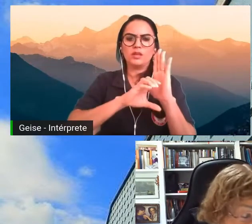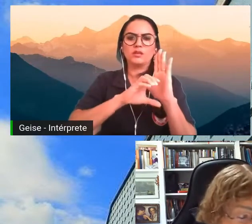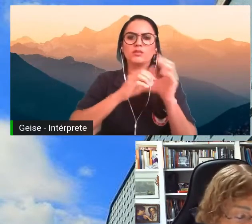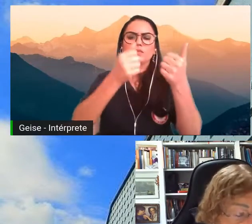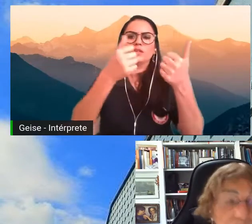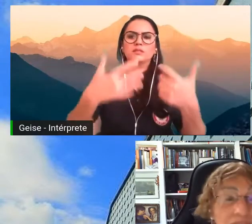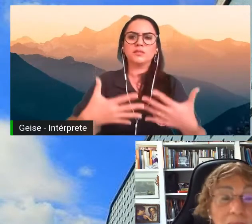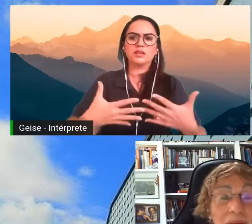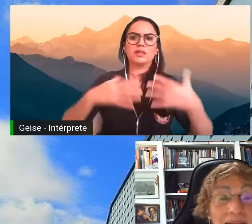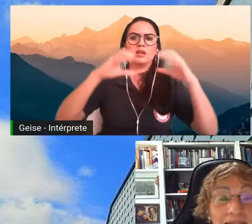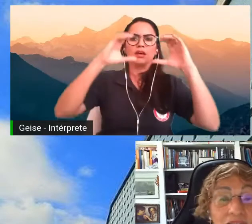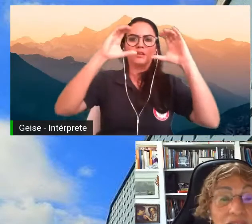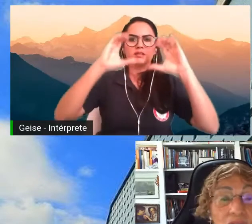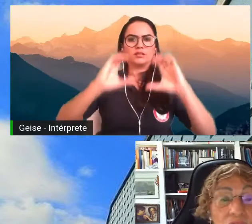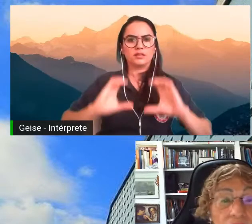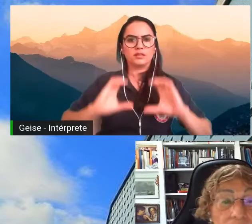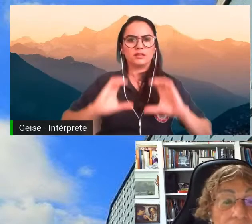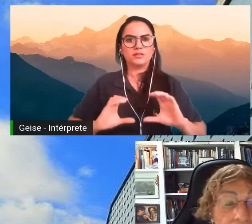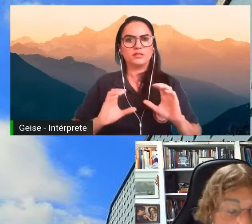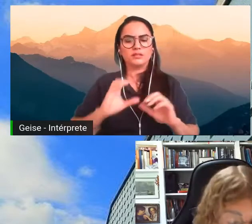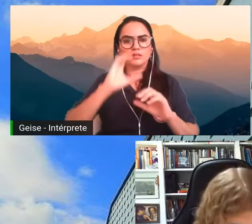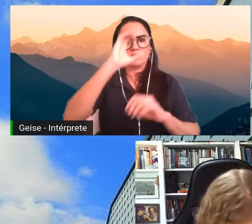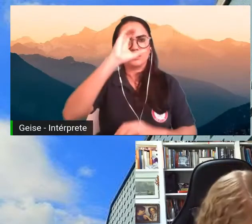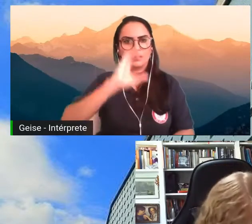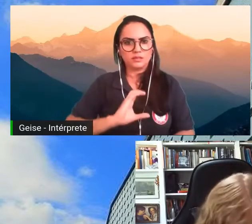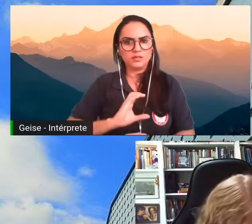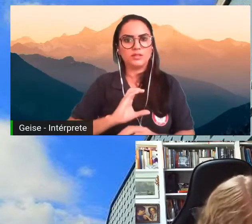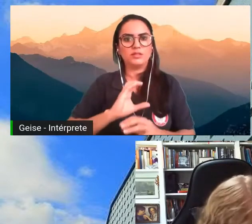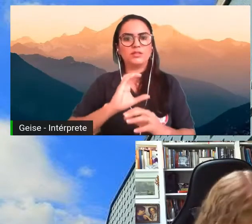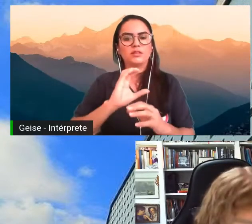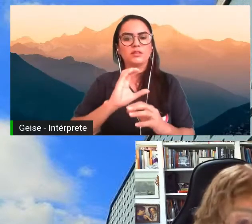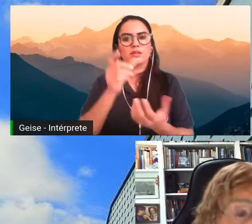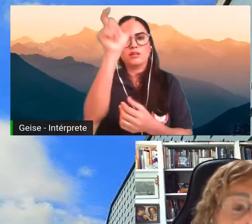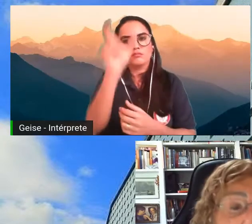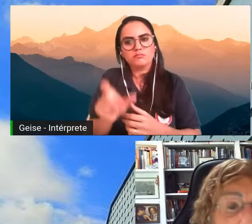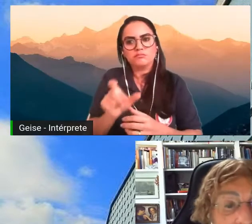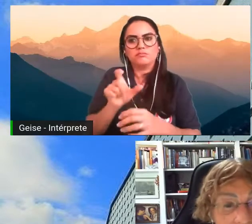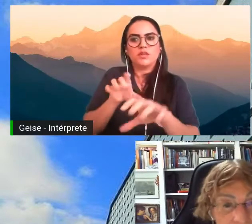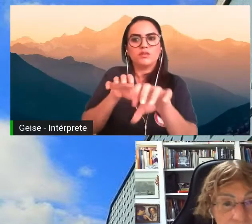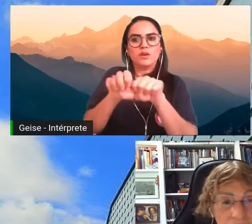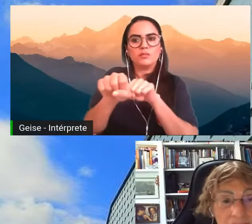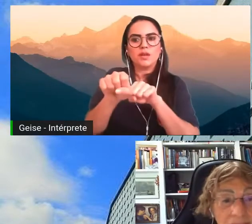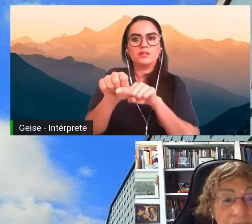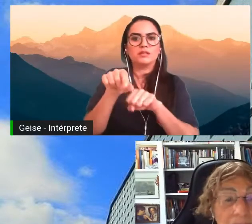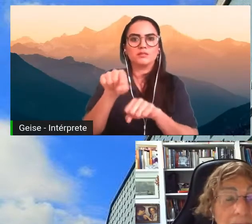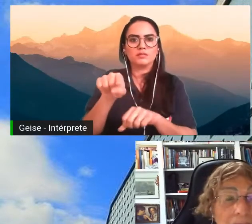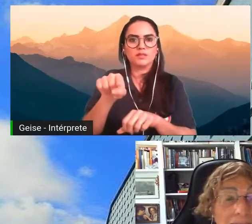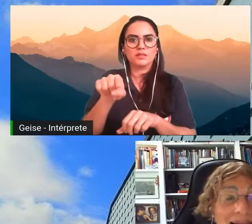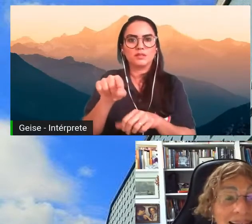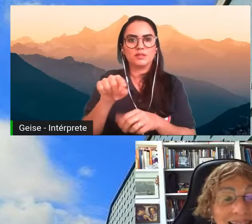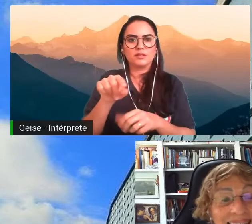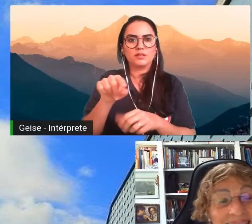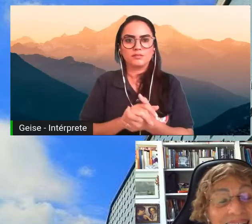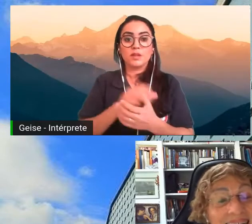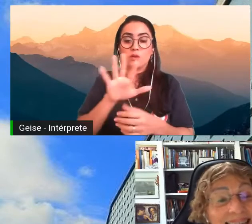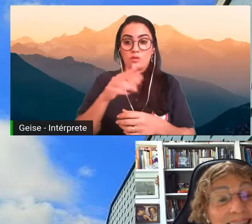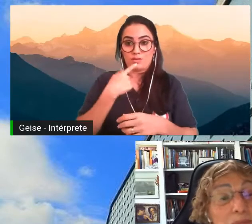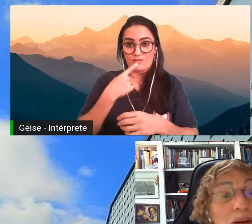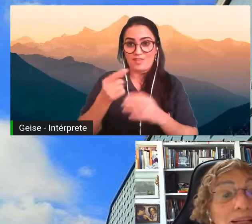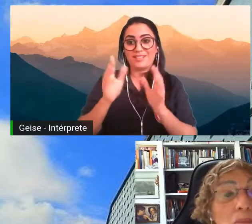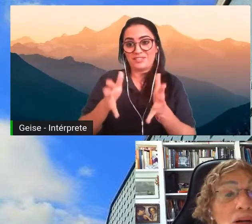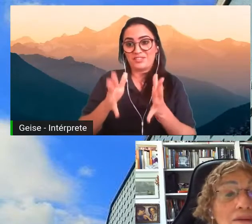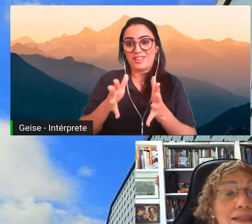eu acho que eu respondi na primeira questão. Não é uma disciplina isso.